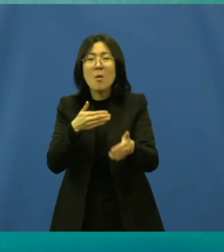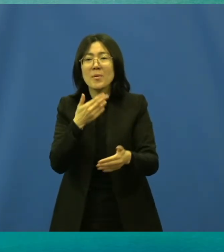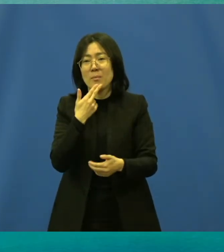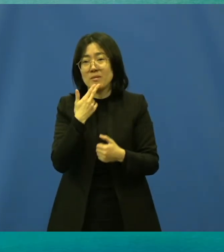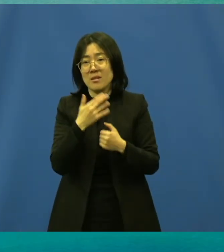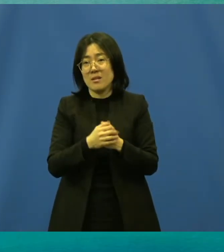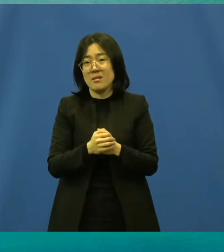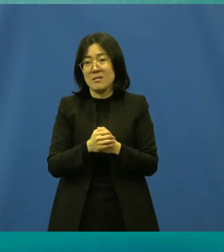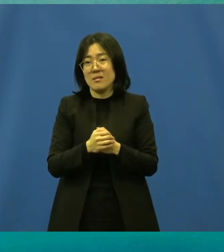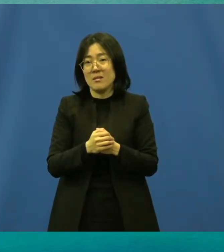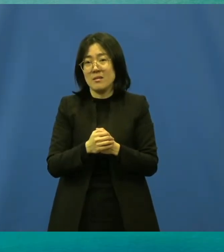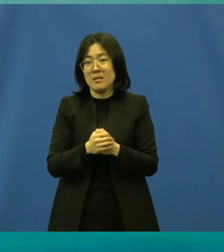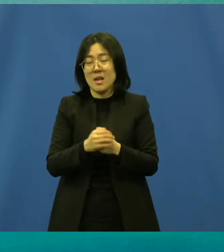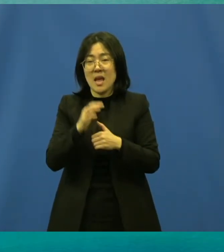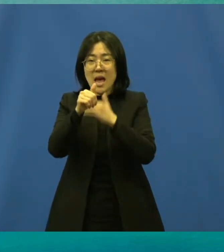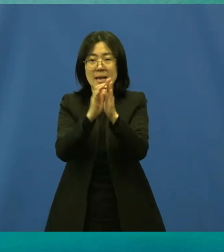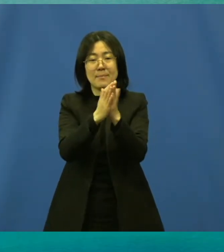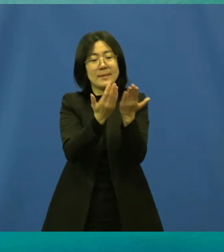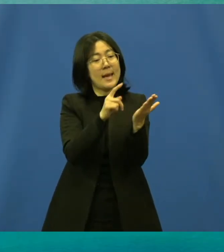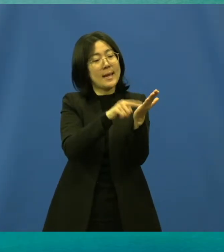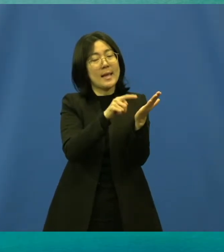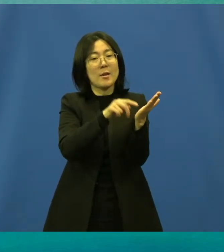신앙이 논쟁적이에요.